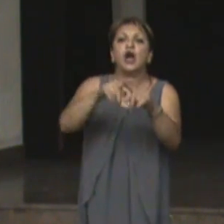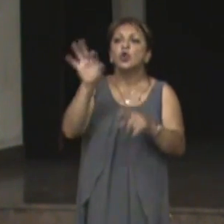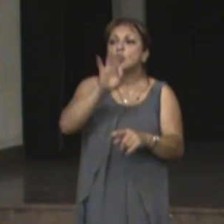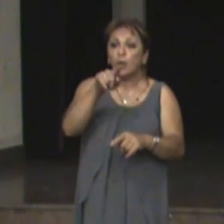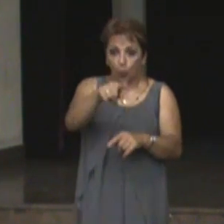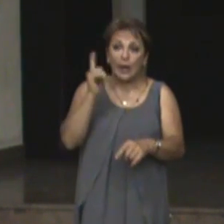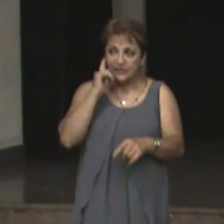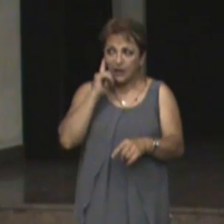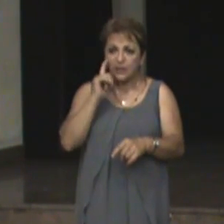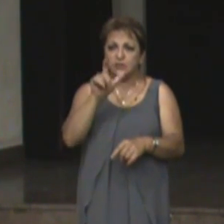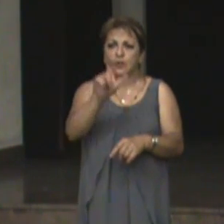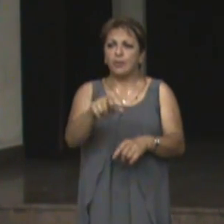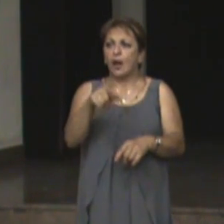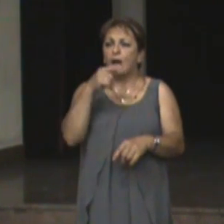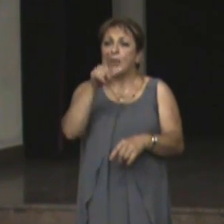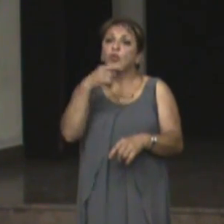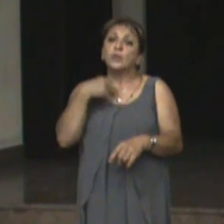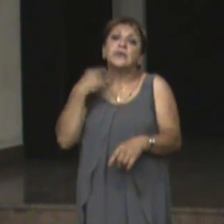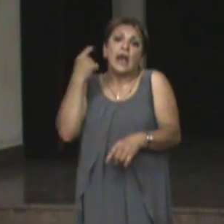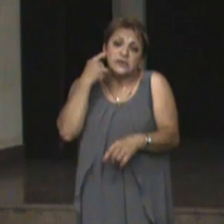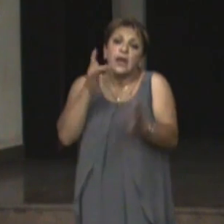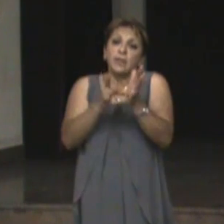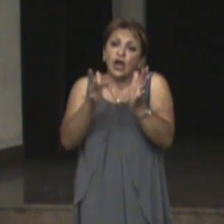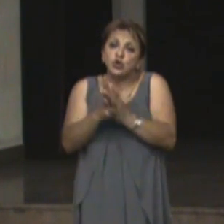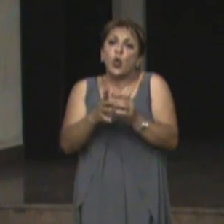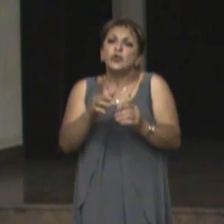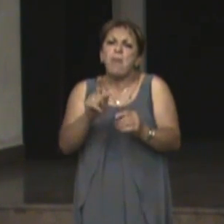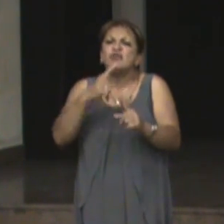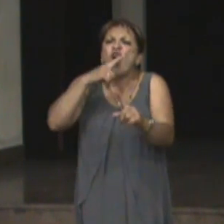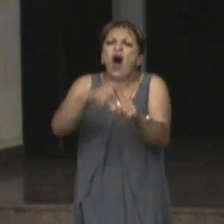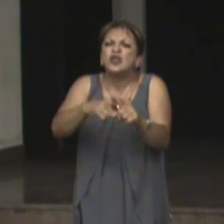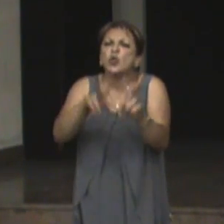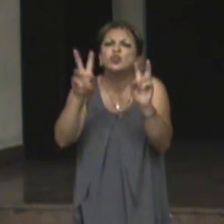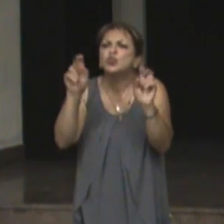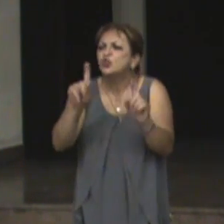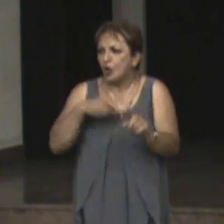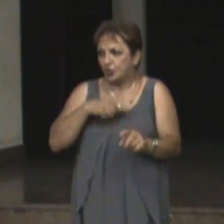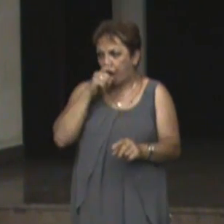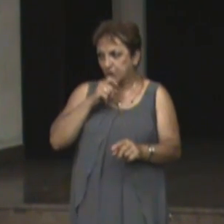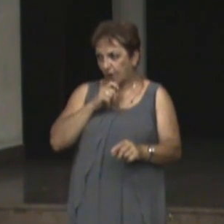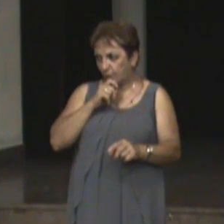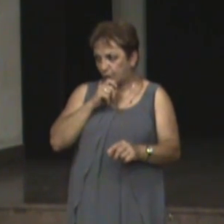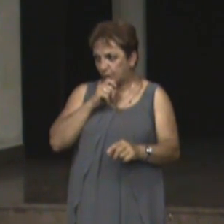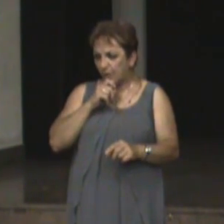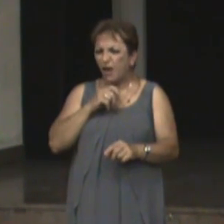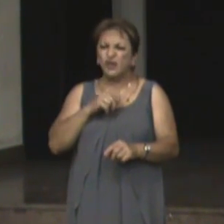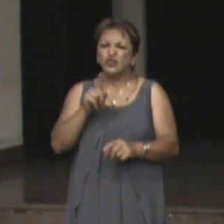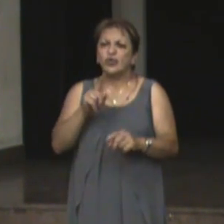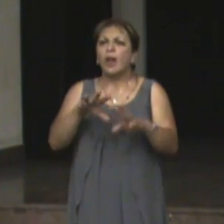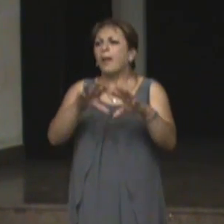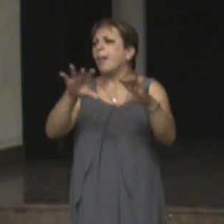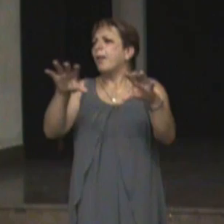մասին։ Մարդը լսել է Քրիստոսանն, բայց ի՞նչ է խաչելությունը։ Ինչ որ շատ, այսպես ընդհանուր բան է,